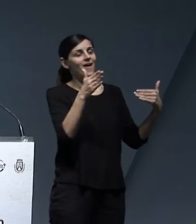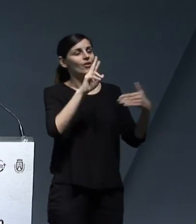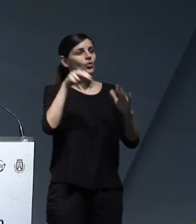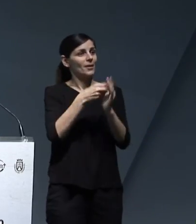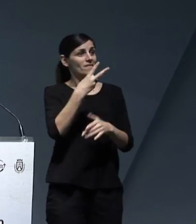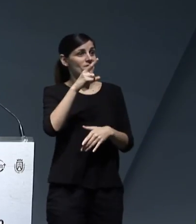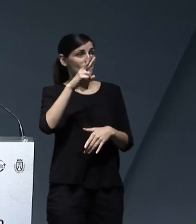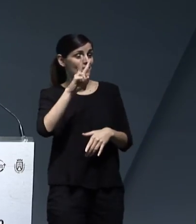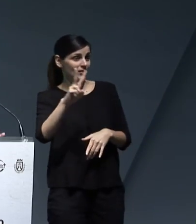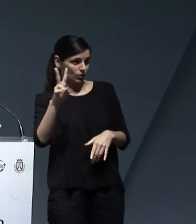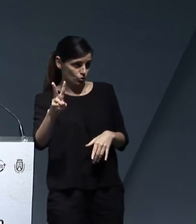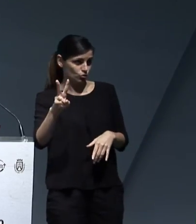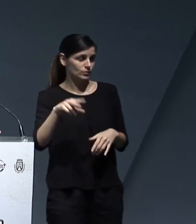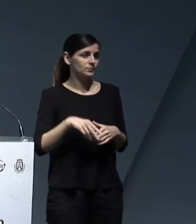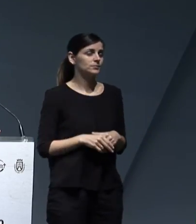2022,